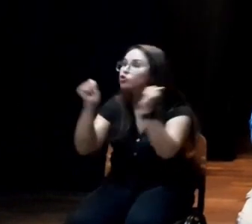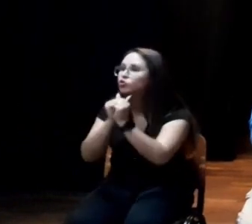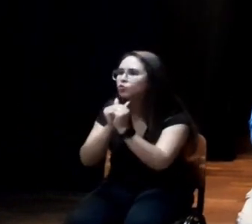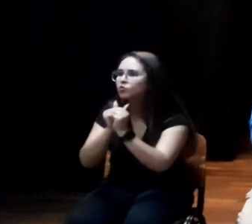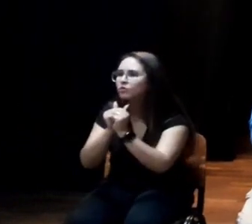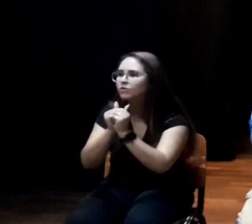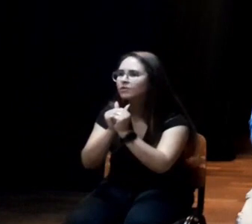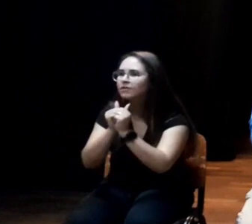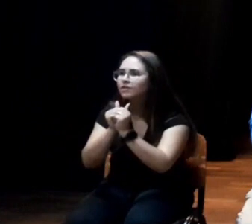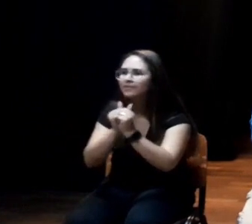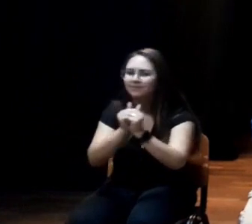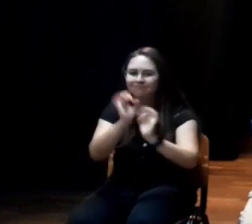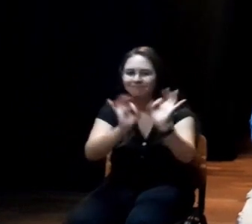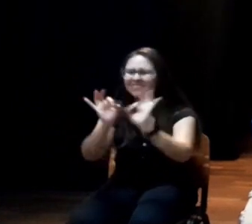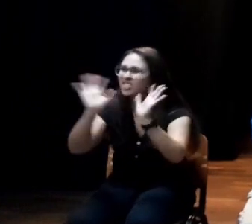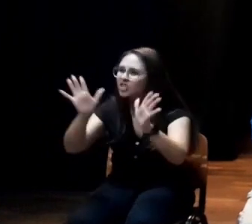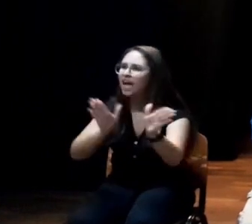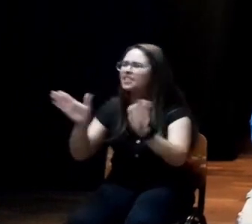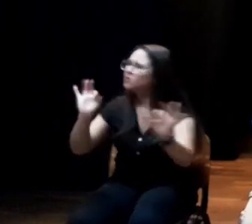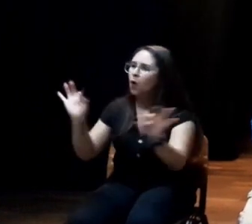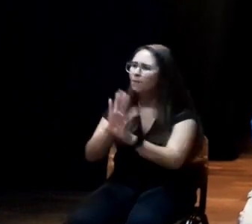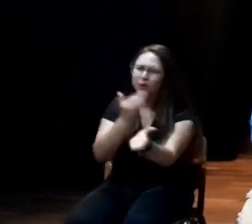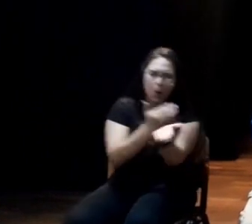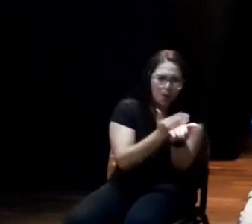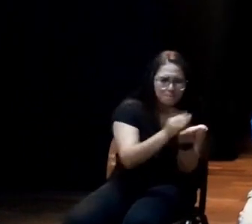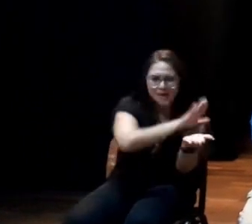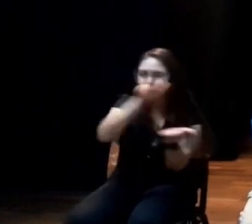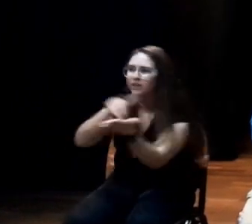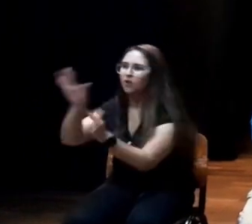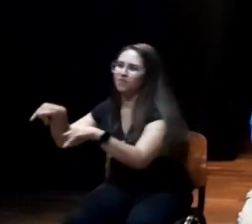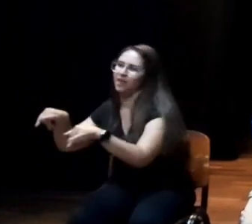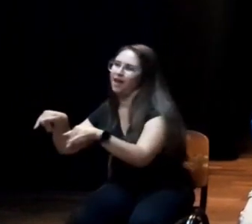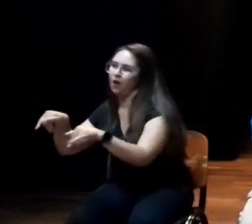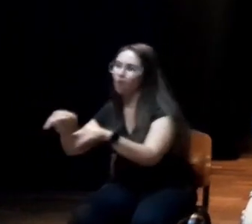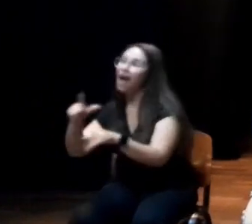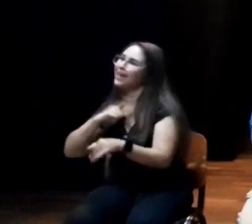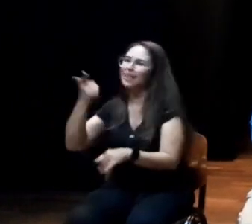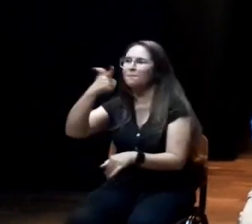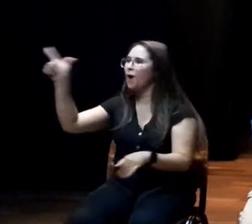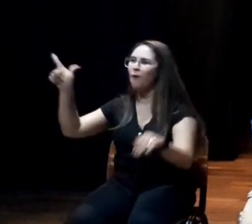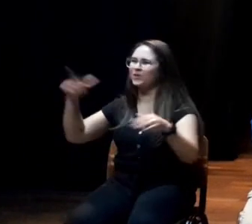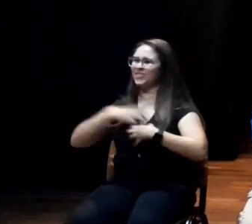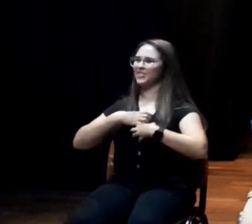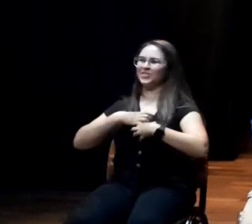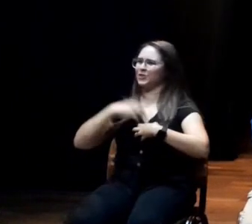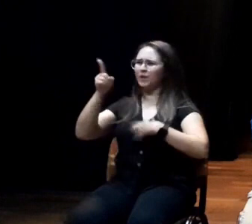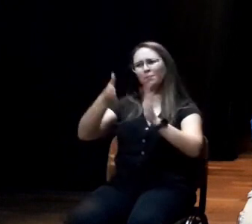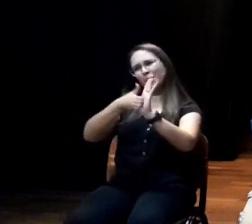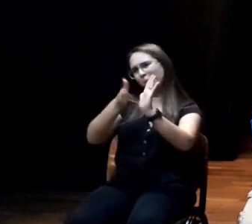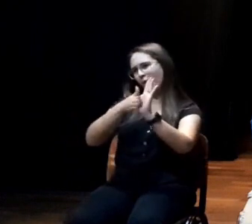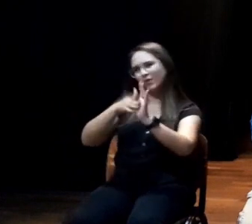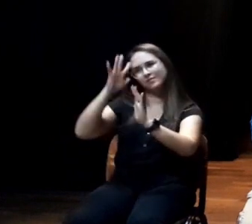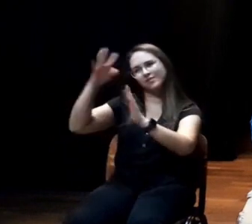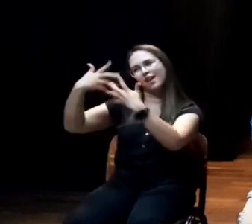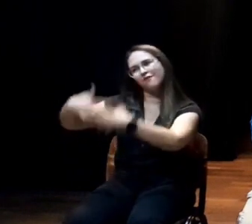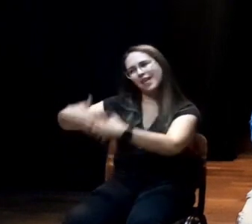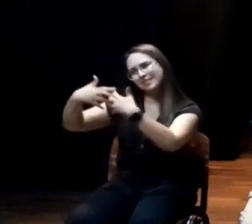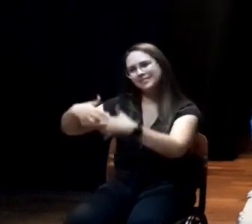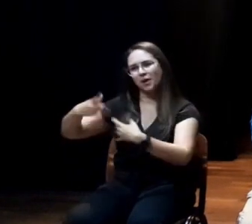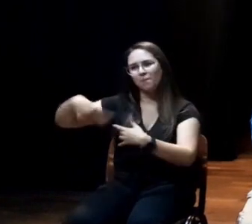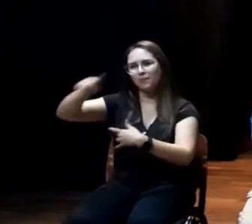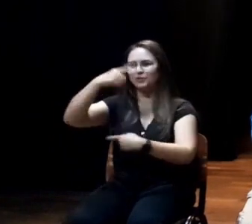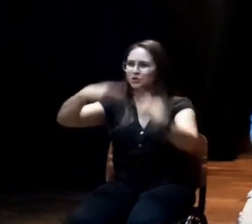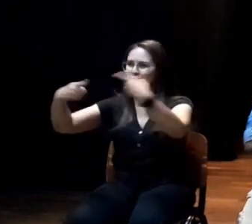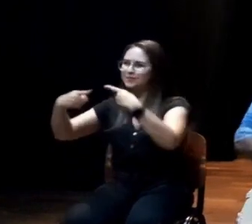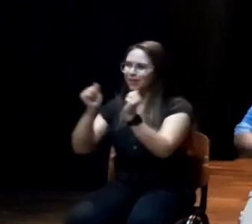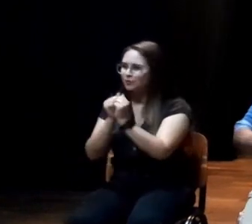já acessível. E aí a gente tem um outro produto final, que é bem interessante. São propostas, são reflexões para a gente pensar e discutir